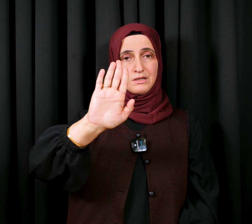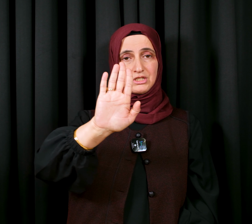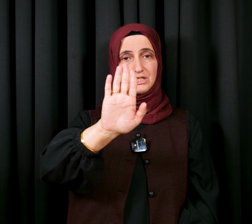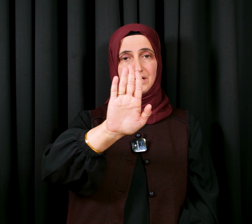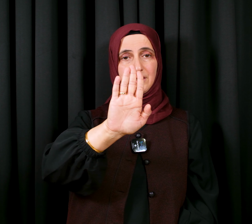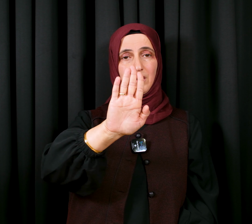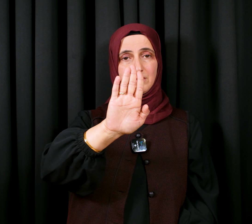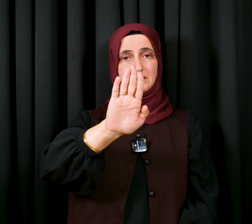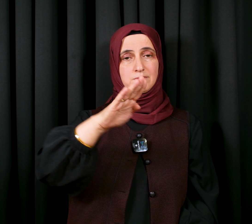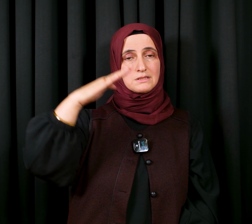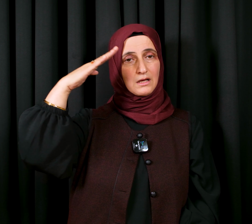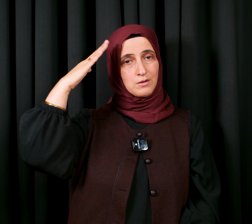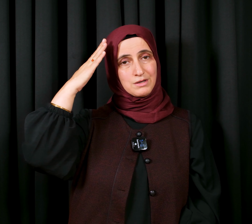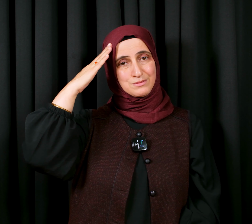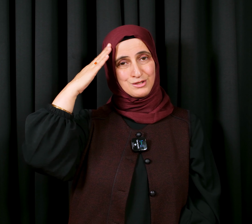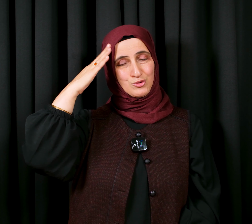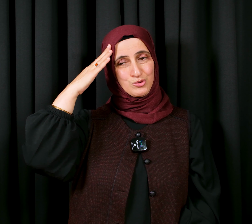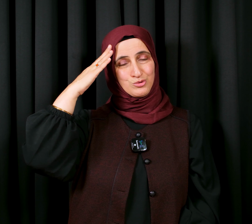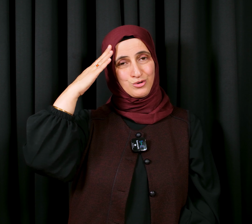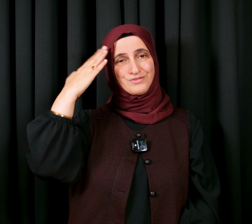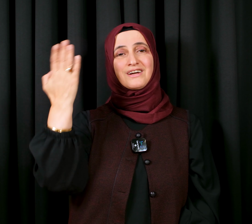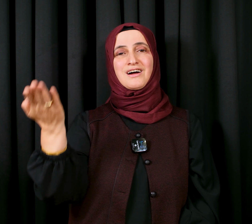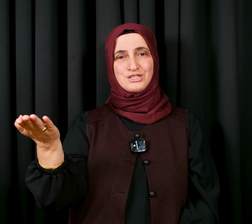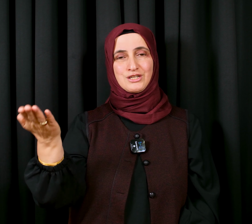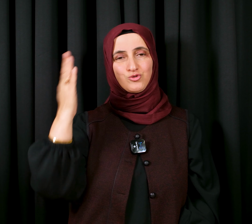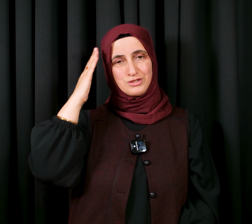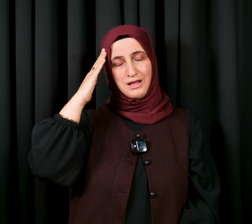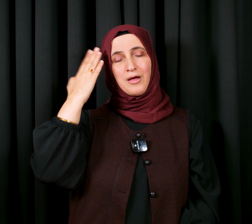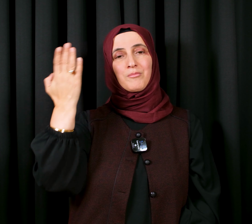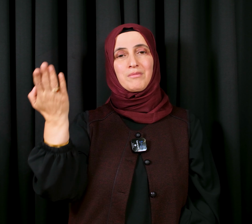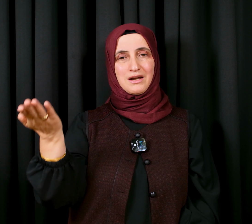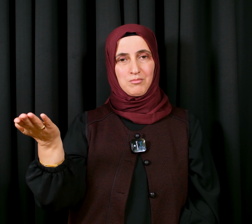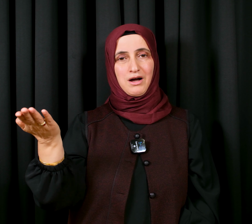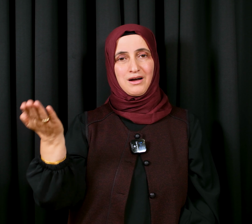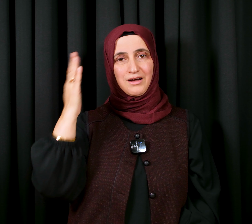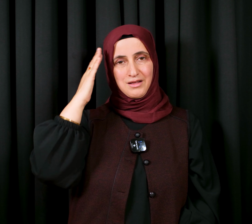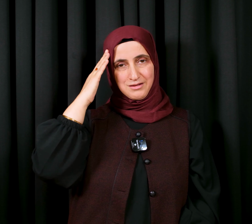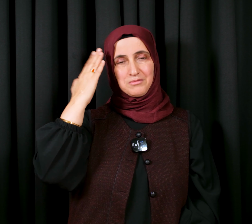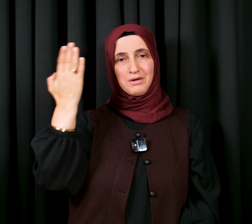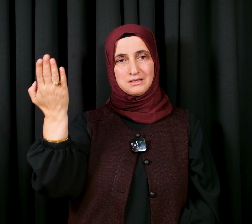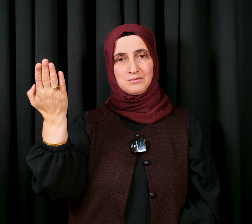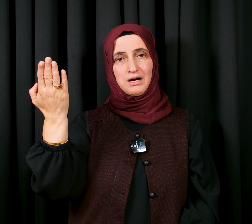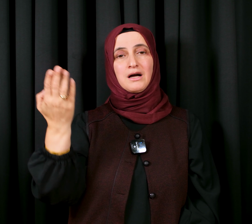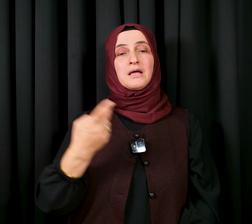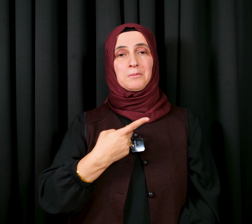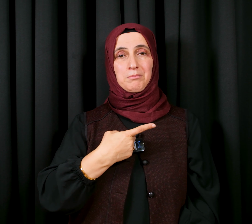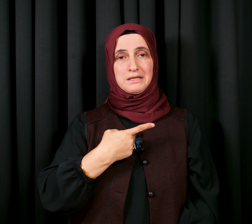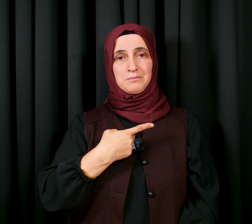birleşecek şekilde parmaklarımız, başımızı dokunduruyoruz ve karşıya açıyoruz. Merhaba, merhaba, benim